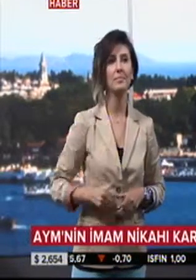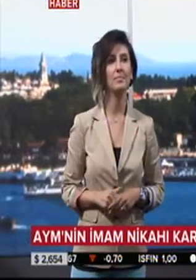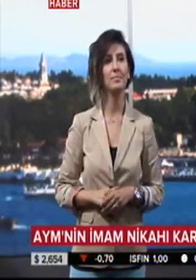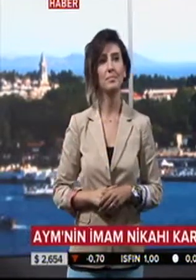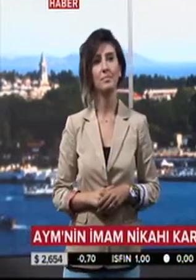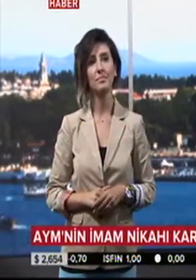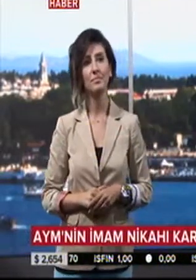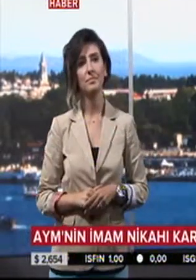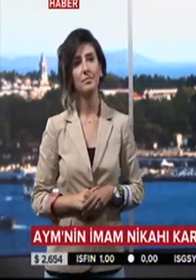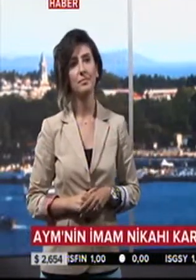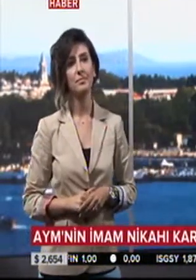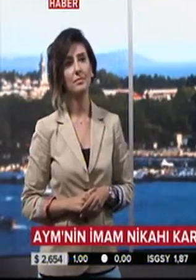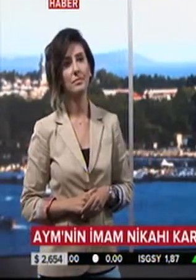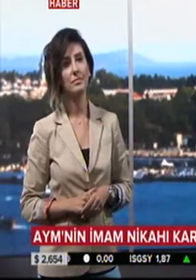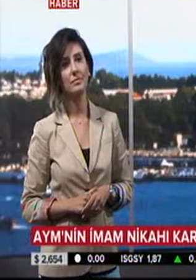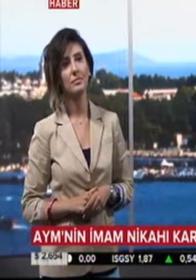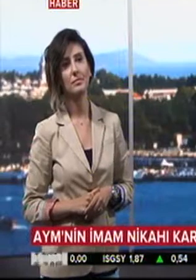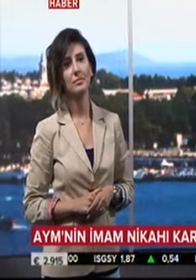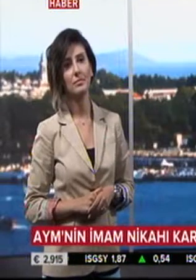dedi.